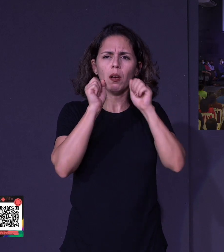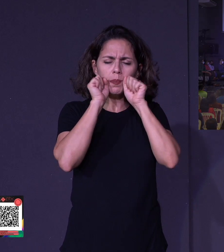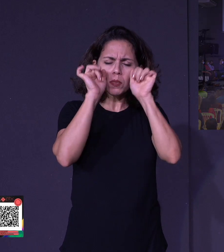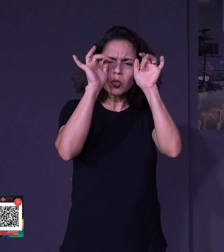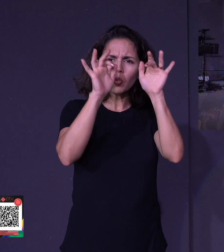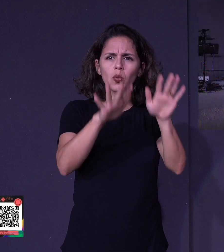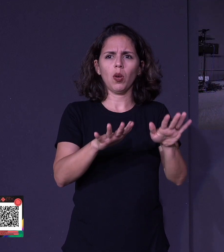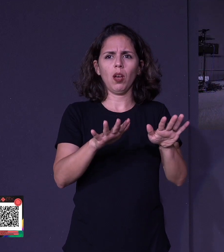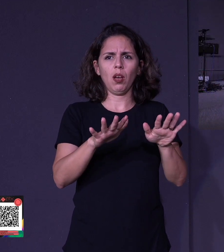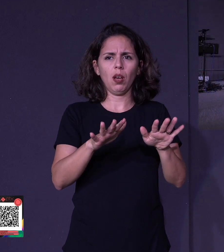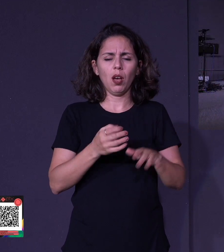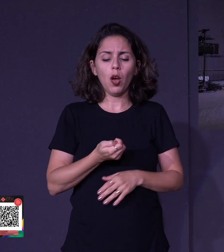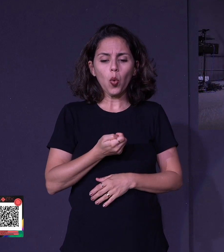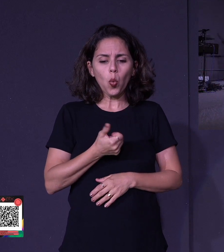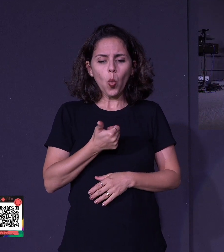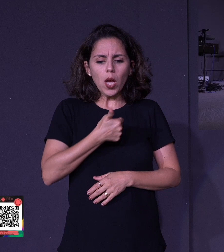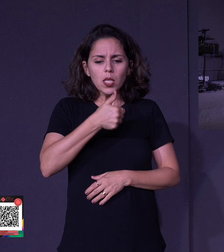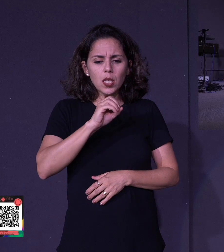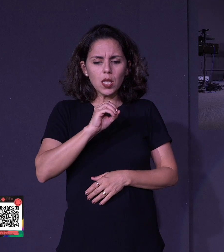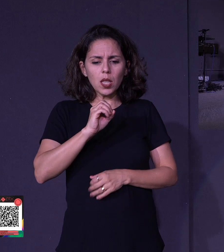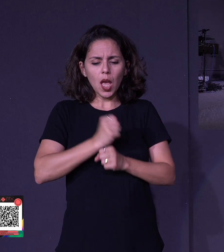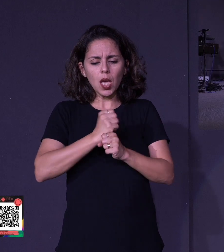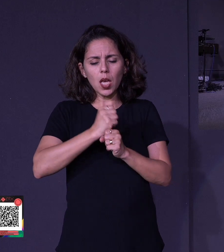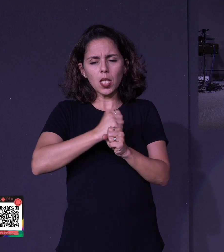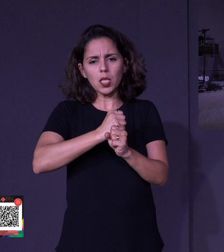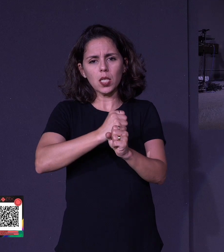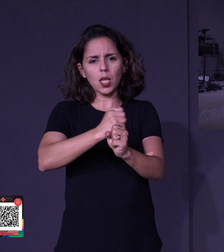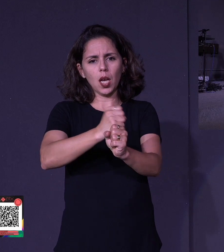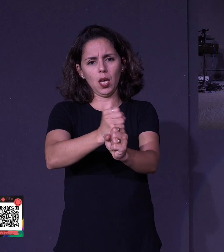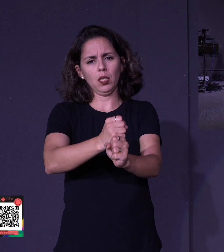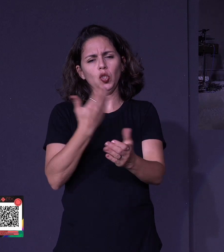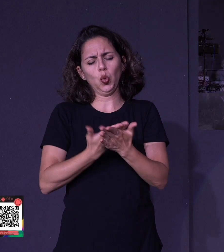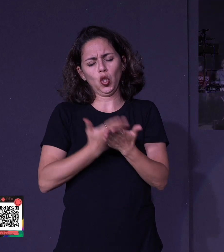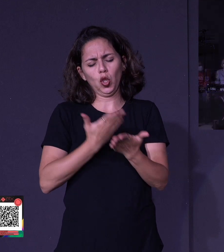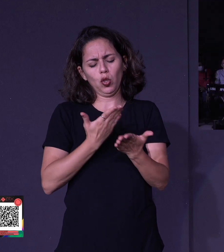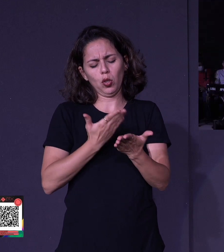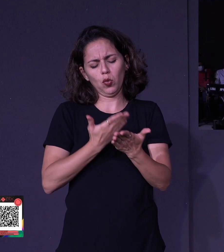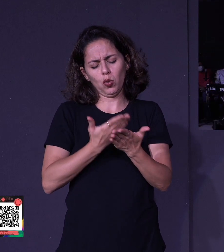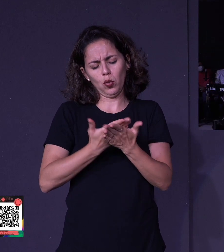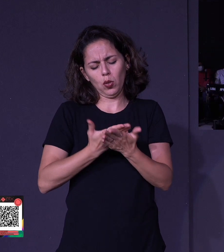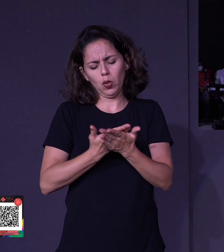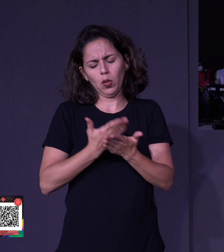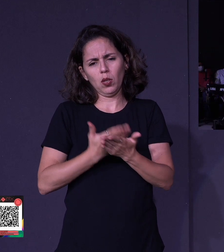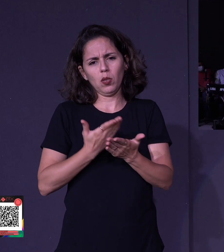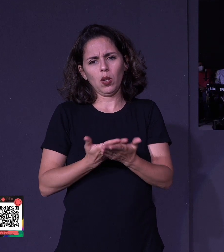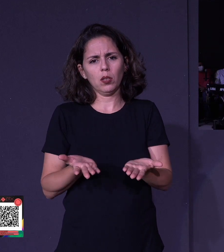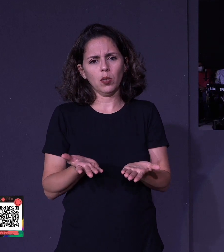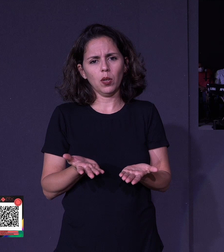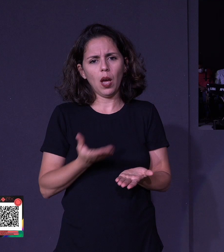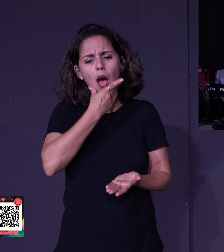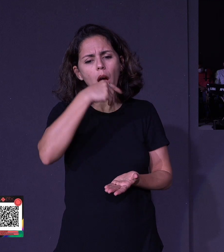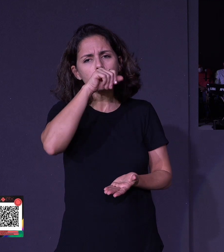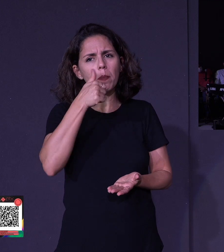de estudo. Chega no final, está lá, 2 metros de comprimento. Não fez mais que a sua obrigação. Faço não, irmão. Quem